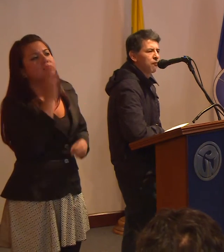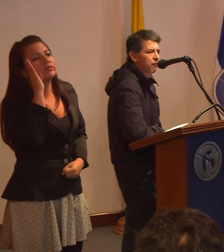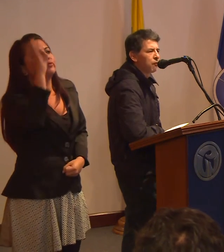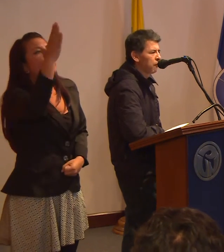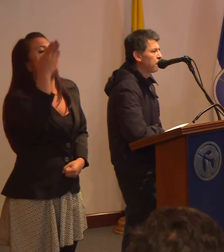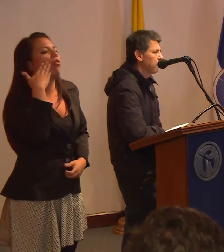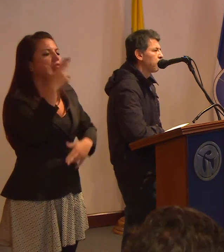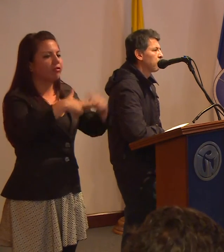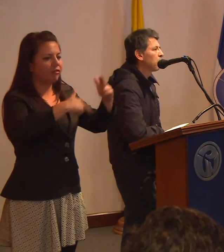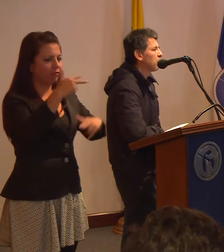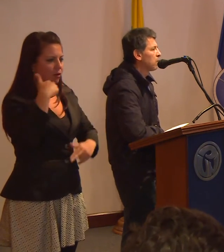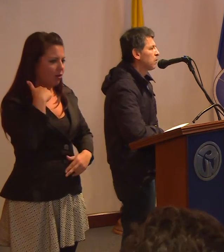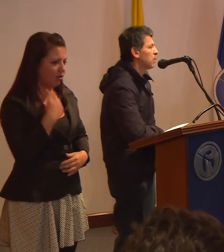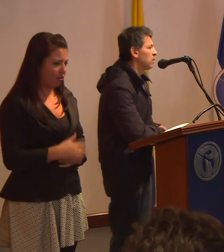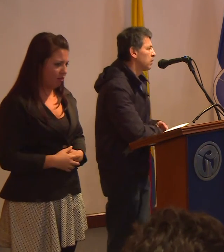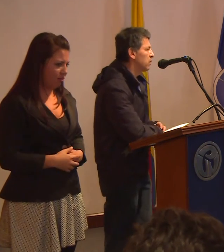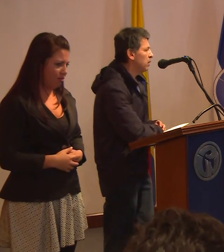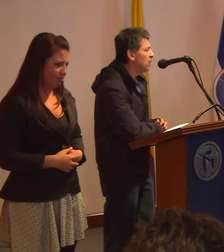Valmaría.